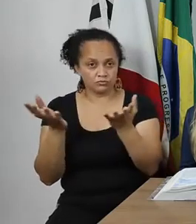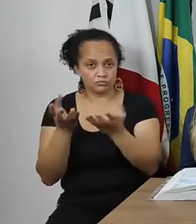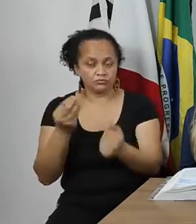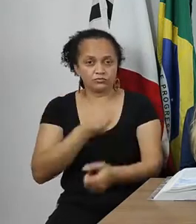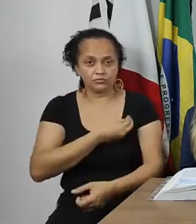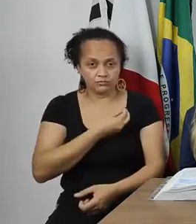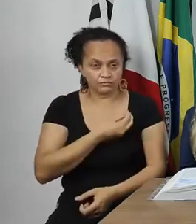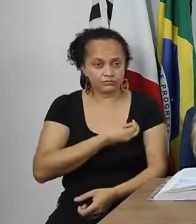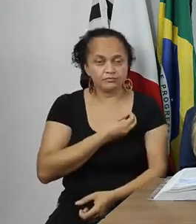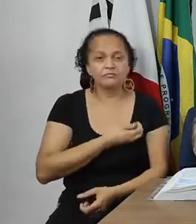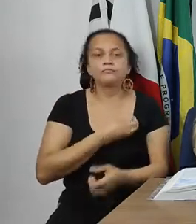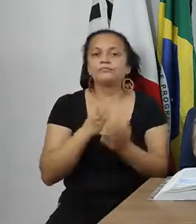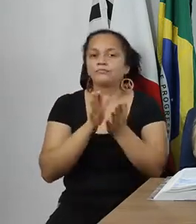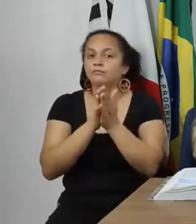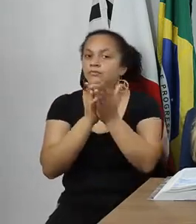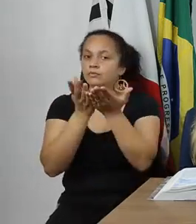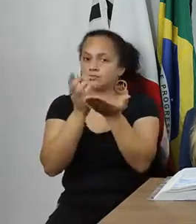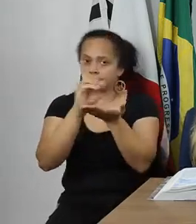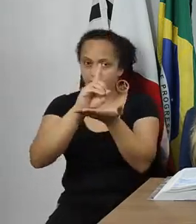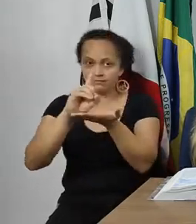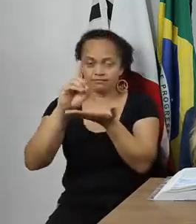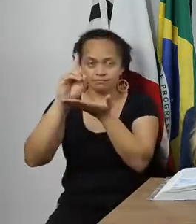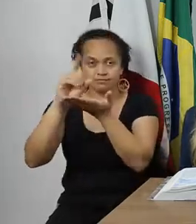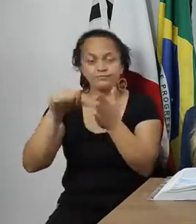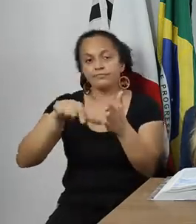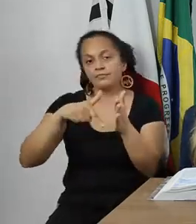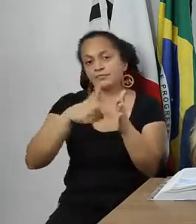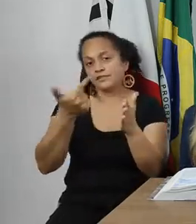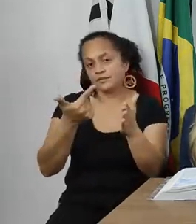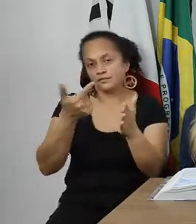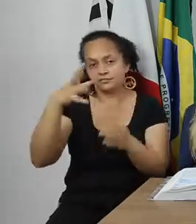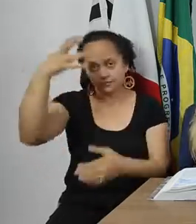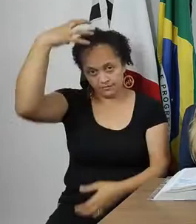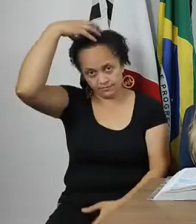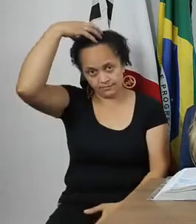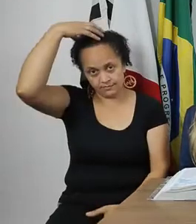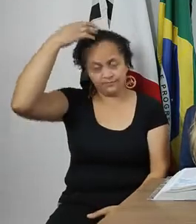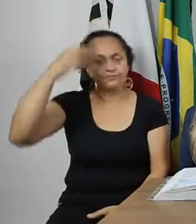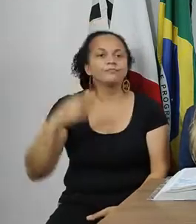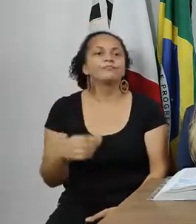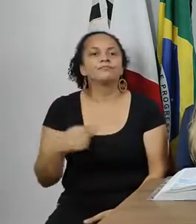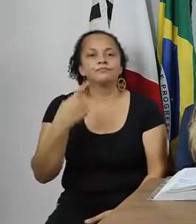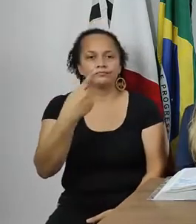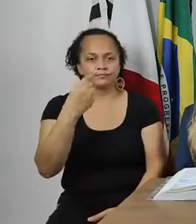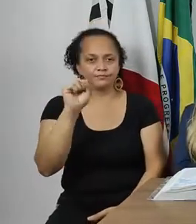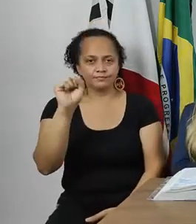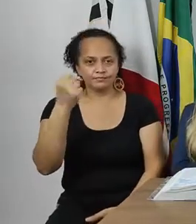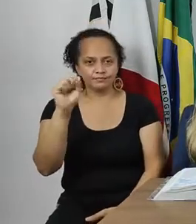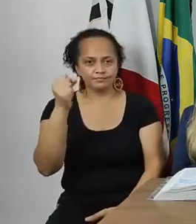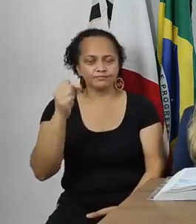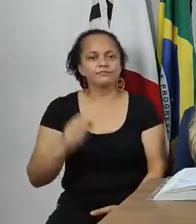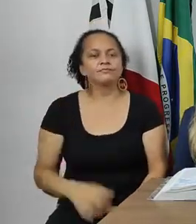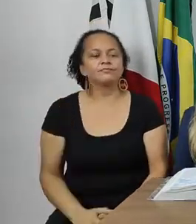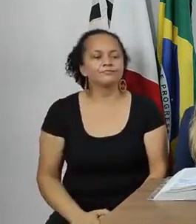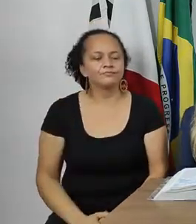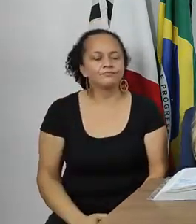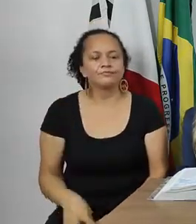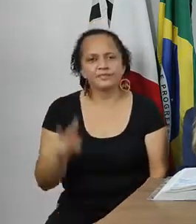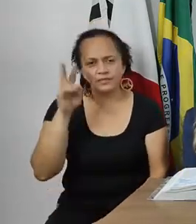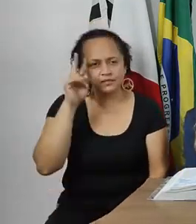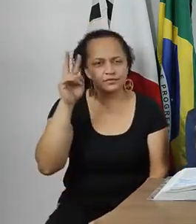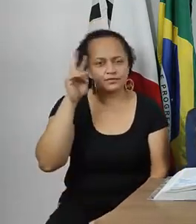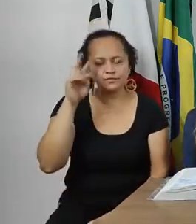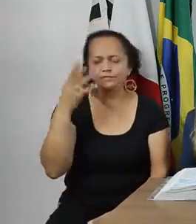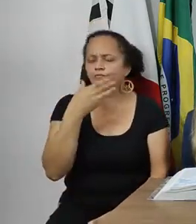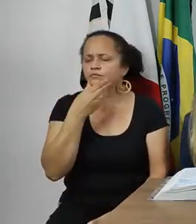convidar vocês a abrir a Bíblia, lá em 2 Reis, capítulo 18. Como a história do rei Ezequias